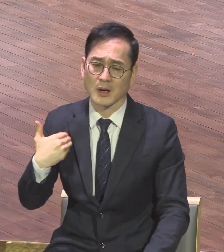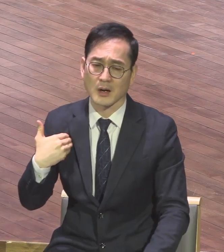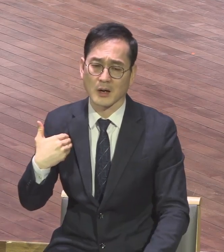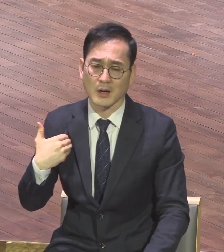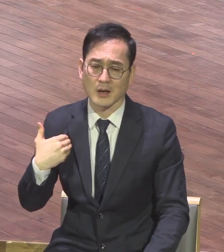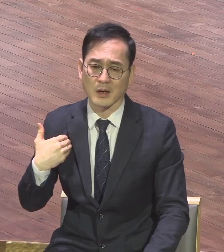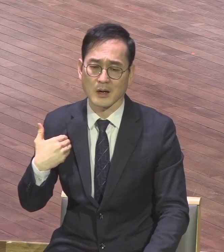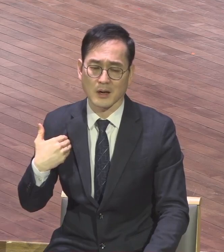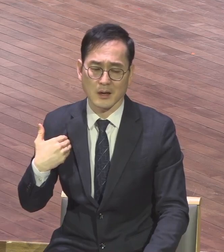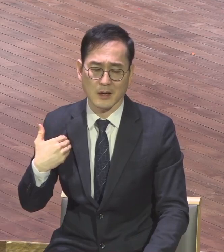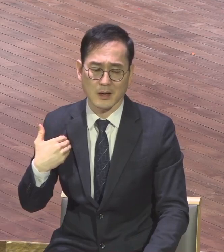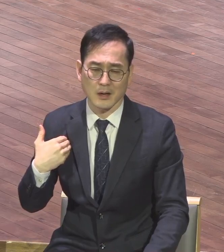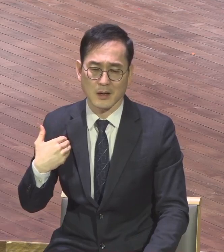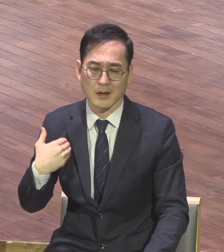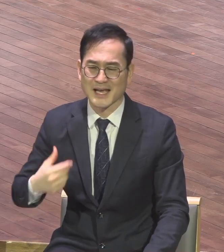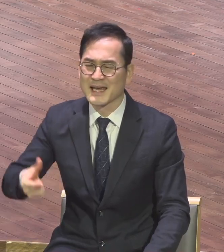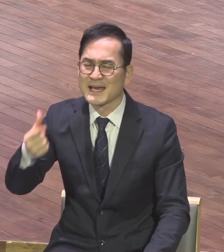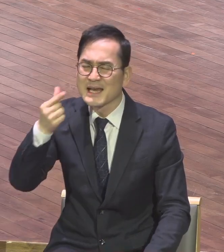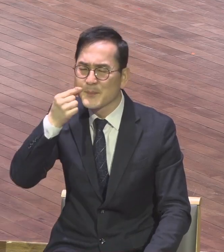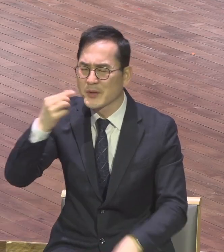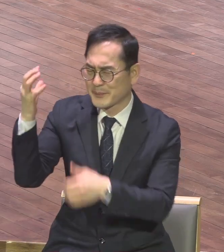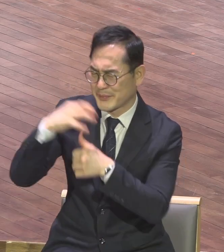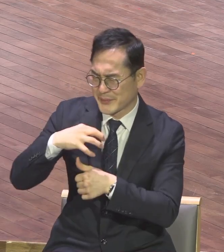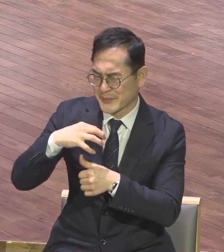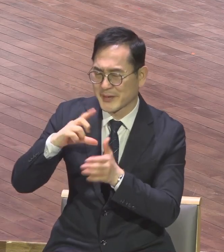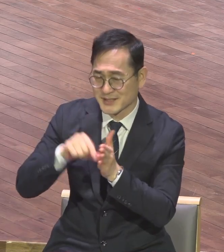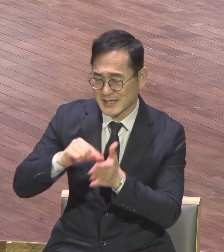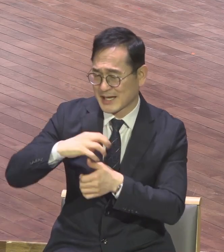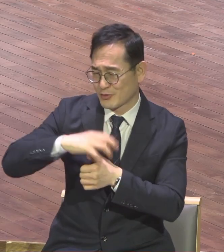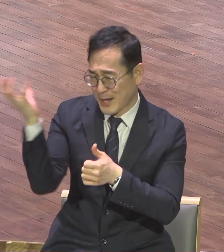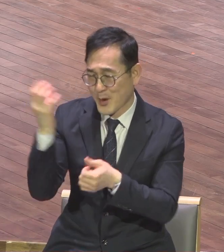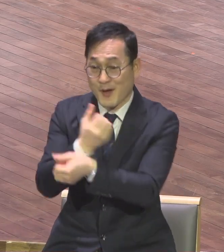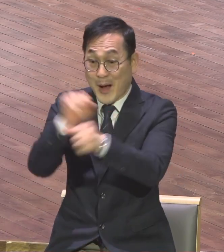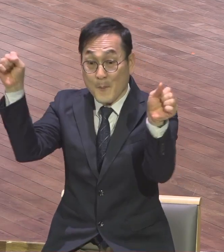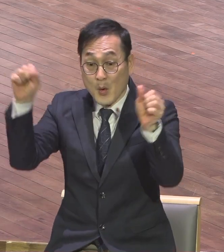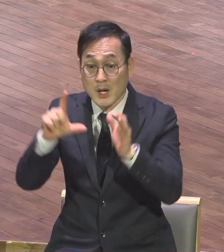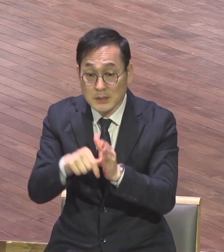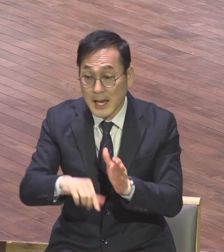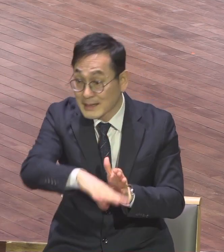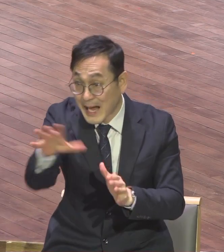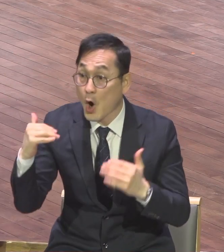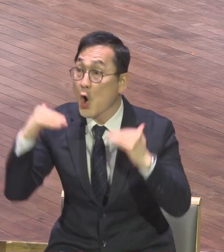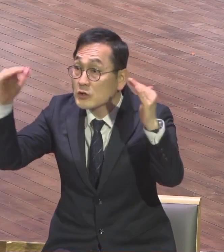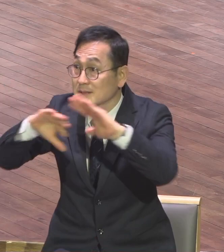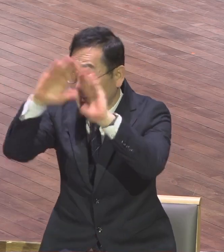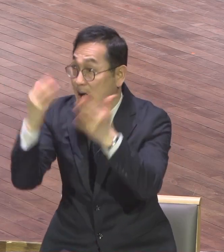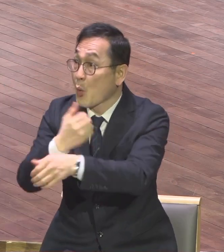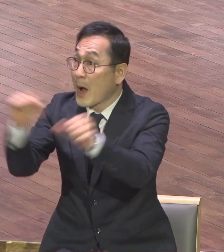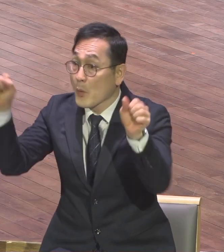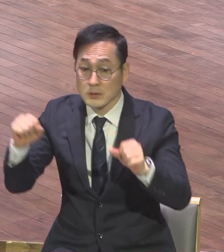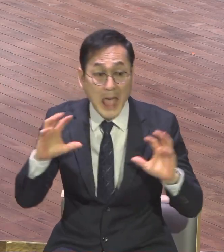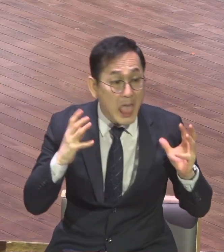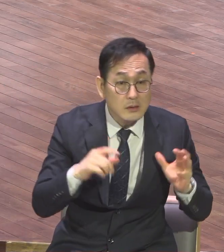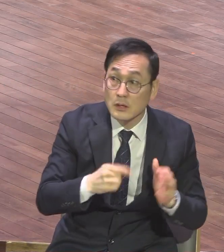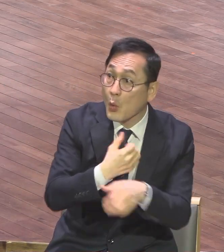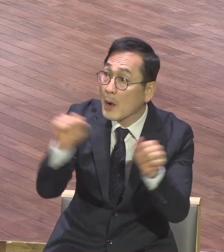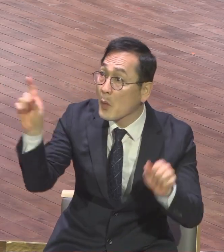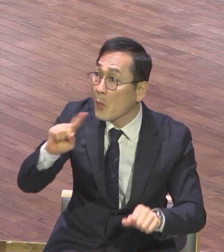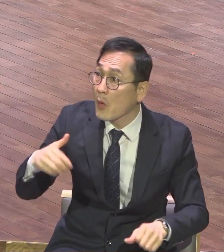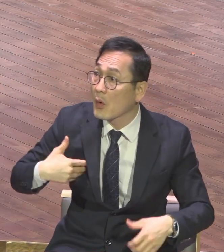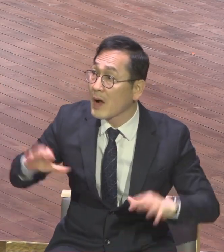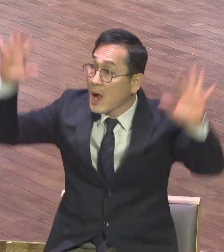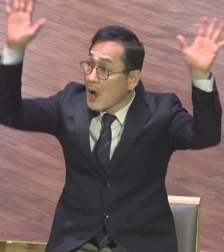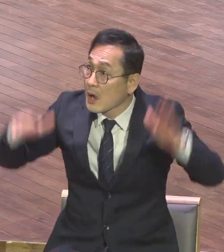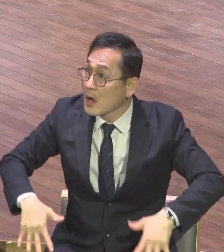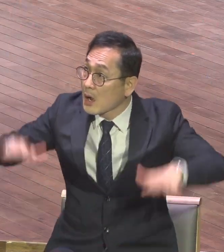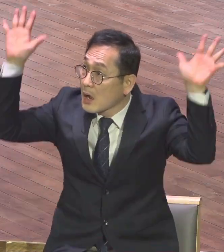모르는 아이가 광복이 된 그날 영문도 모르고 즐거워하듯 저는 그렇게 저의 어린 시절을 보냈습니다. 그렇게 청소년